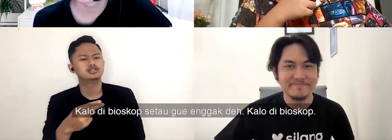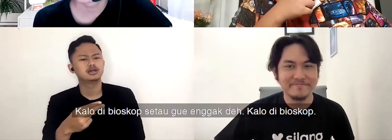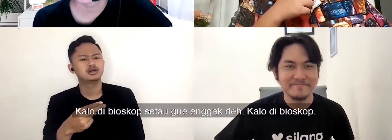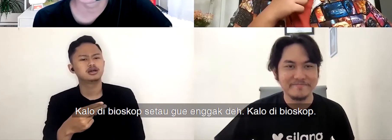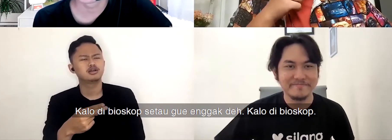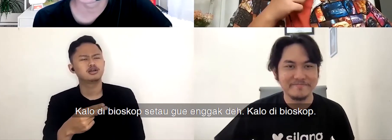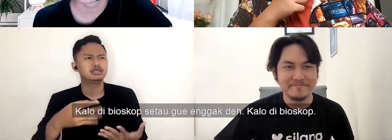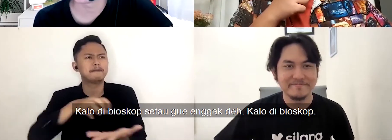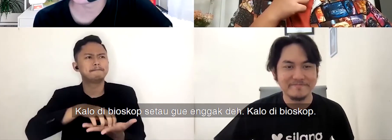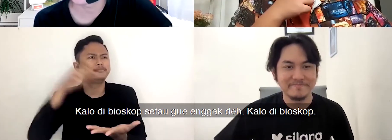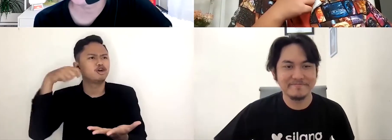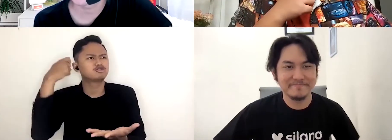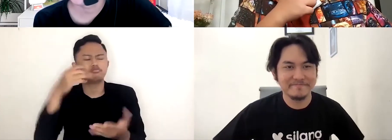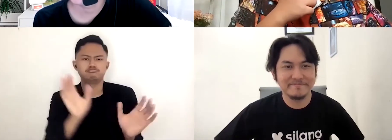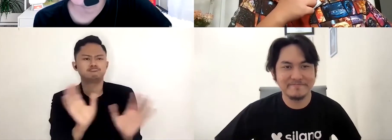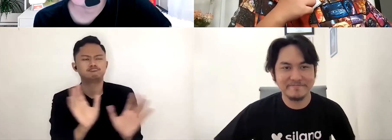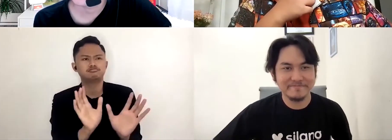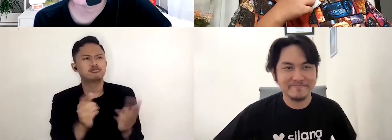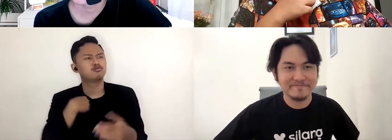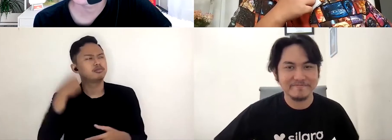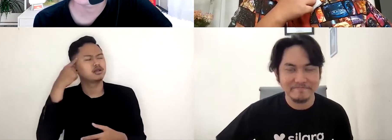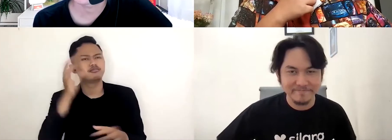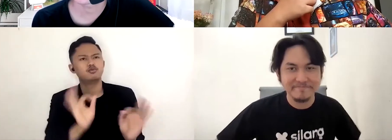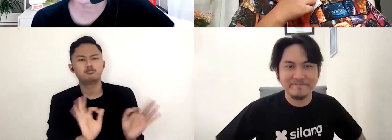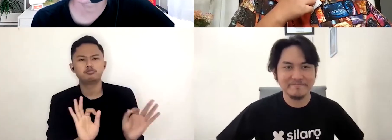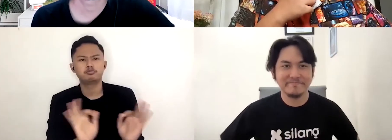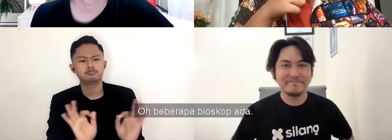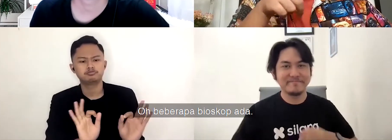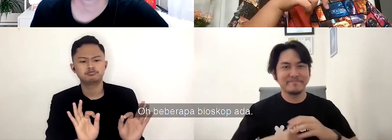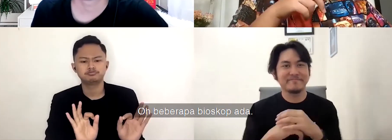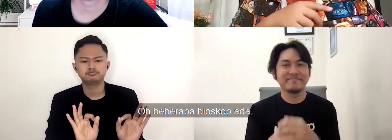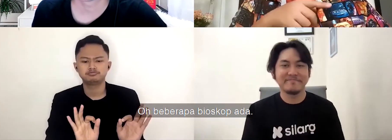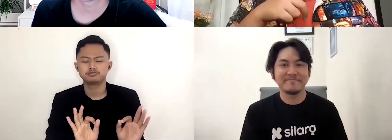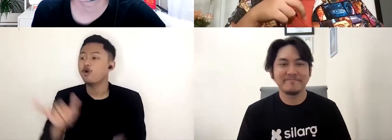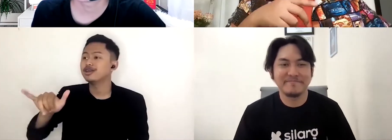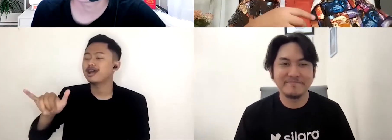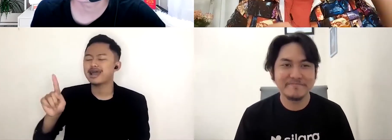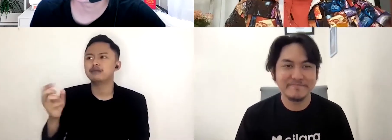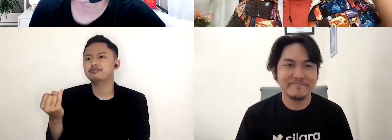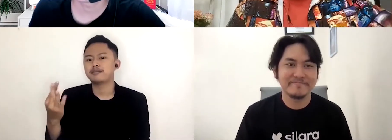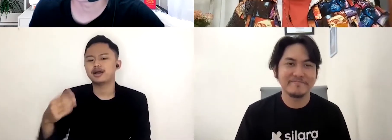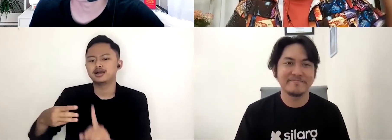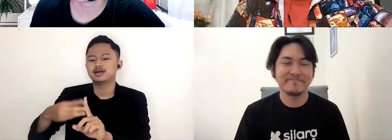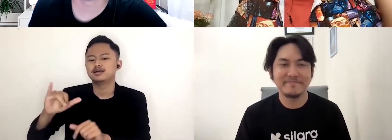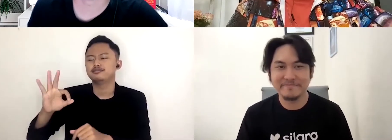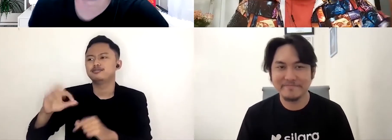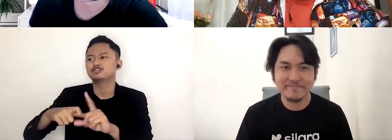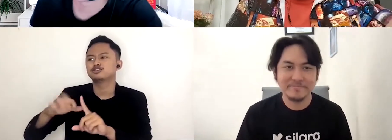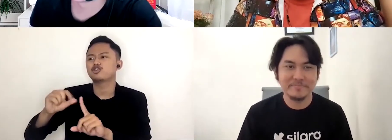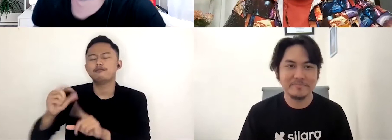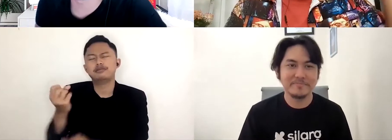bioskop tahu Gue nggak deh kalau di bioskop oleh beberapa bioskop ini ada-ada ada bisikan-bisikan